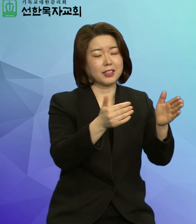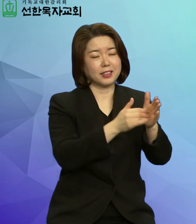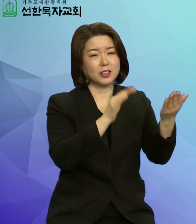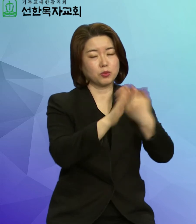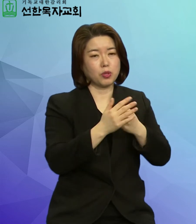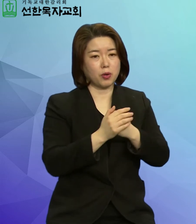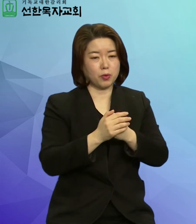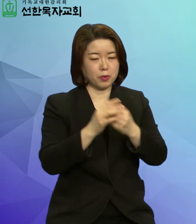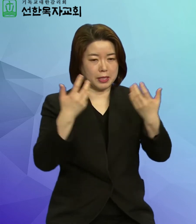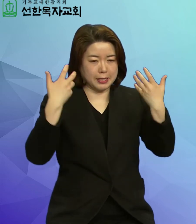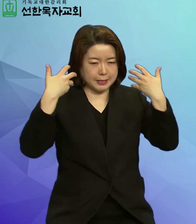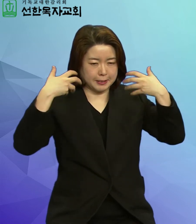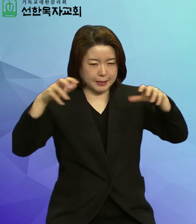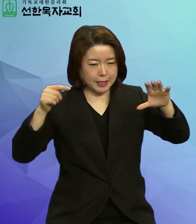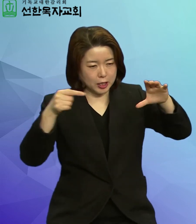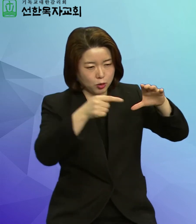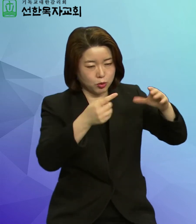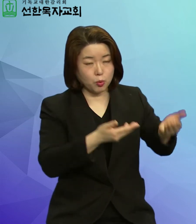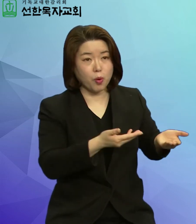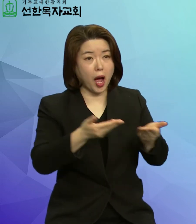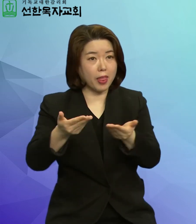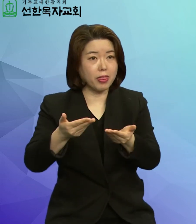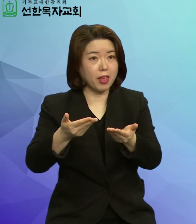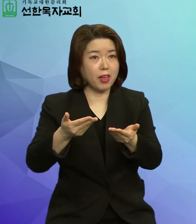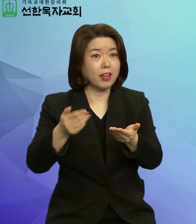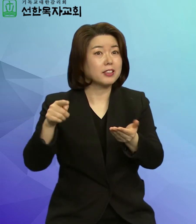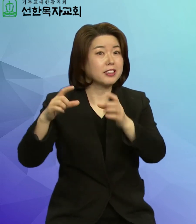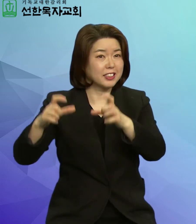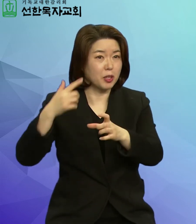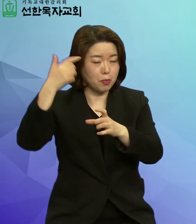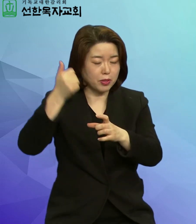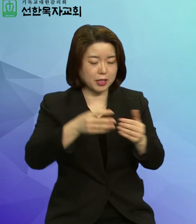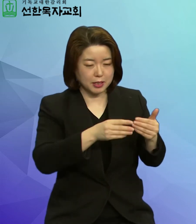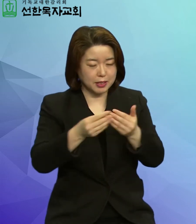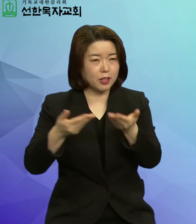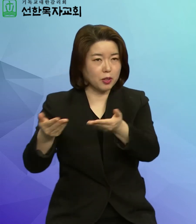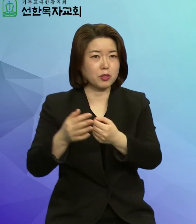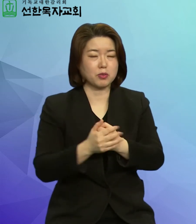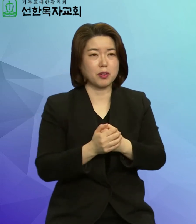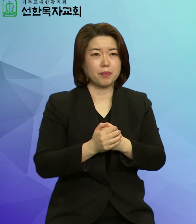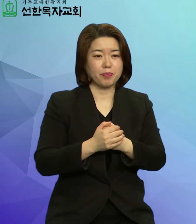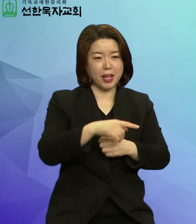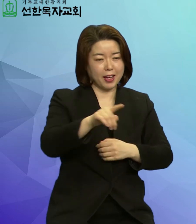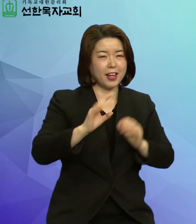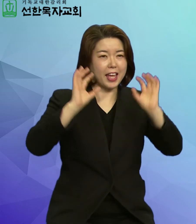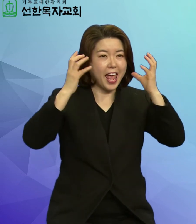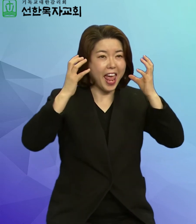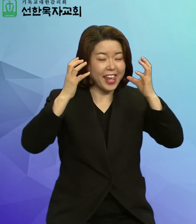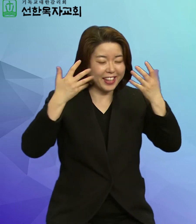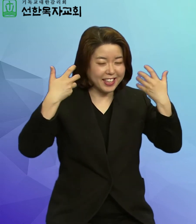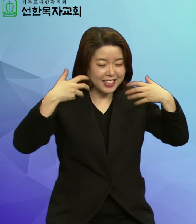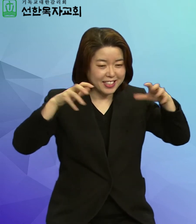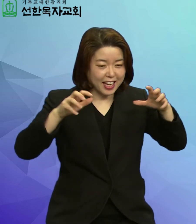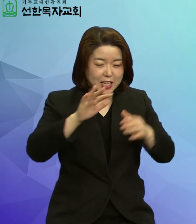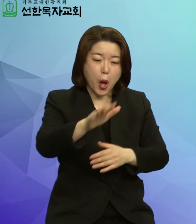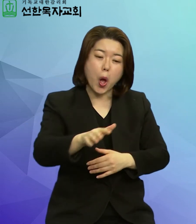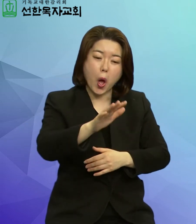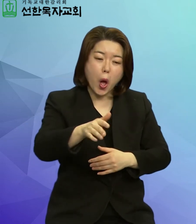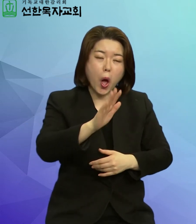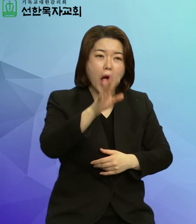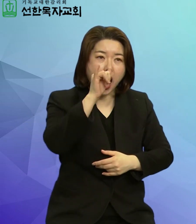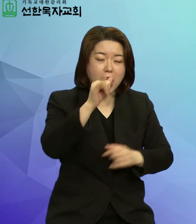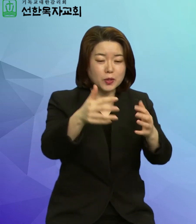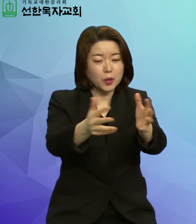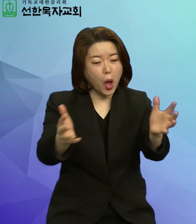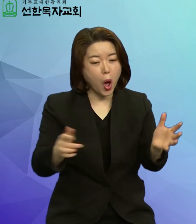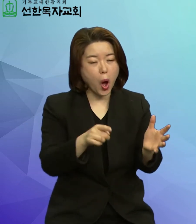그 지역의 목사님이 안내해 주시더라고요. 근데 거기 갔더니 새끼 사자를 이렇게 만져볼 수 있도록 우리